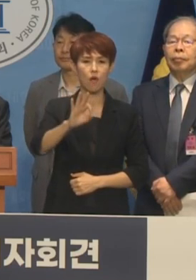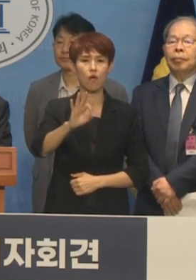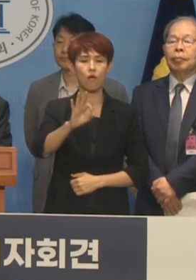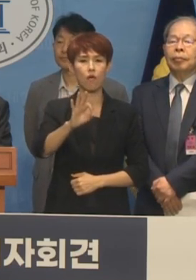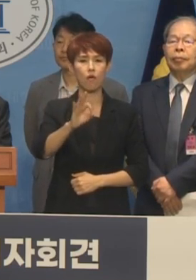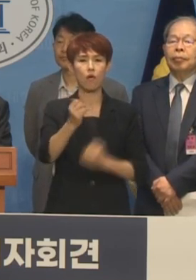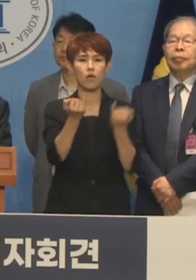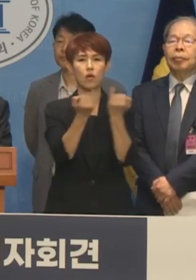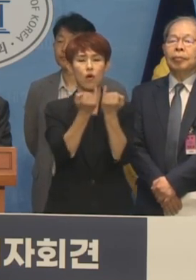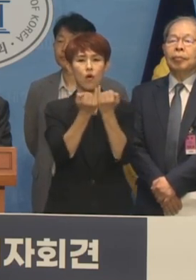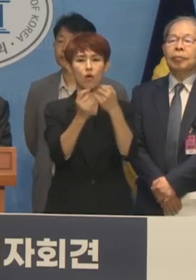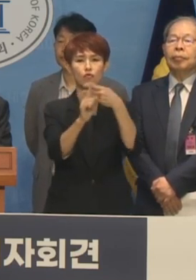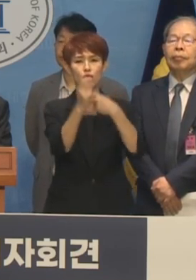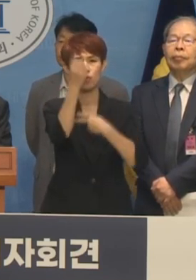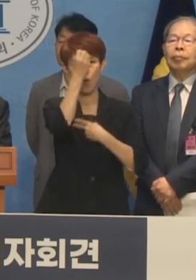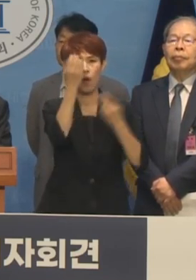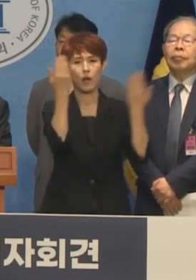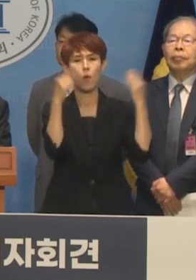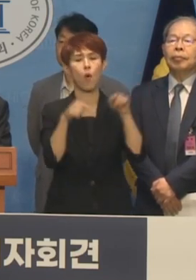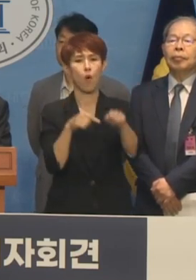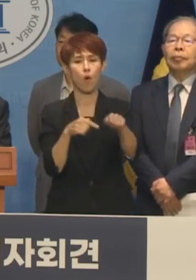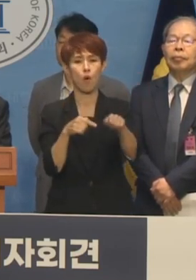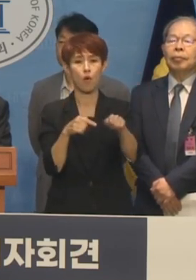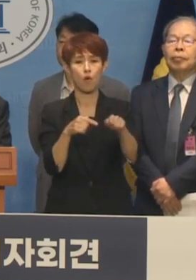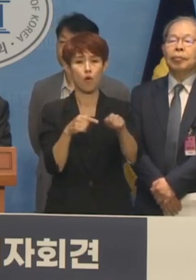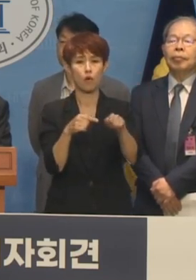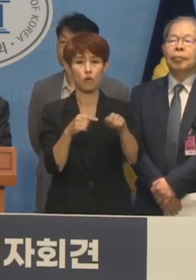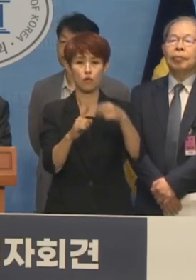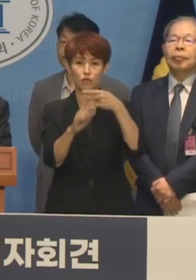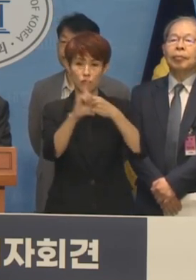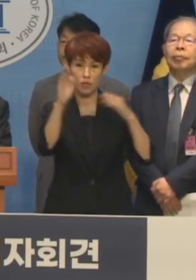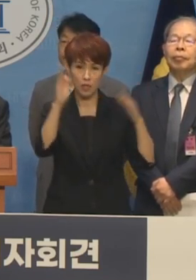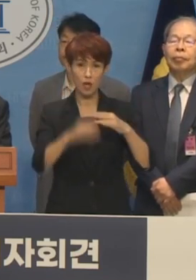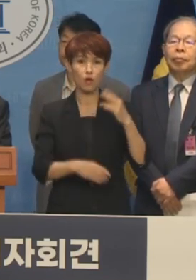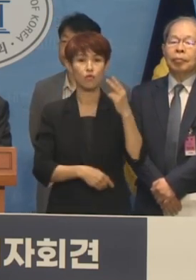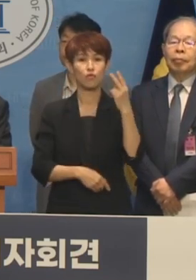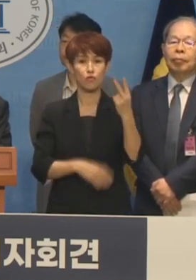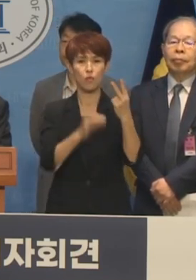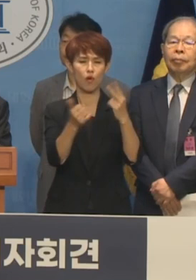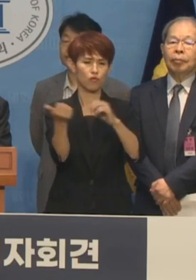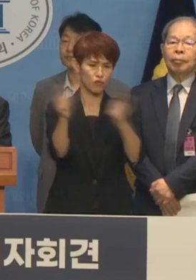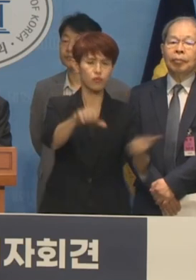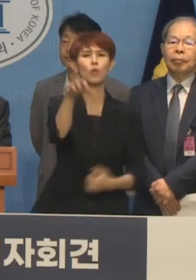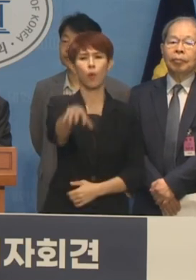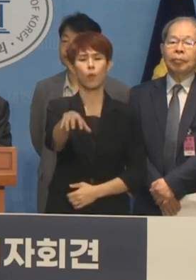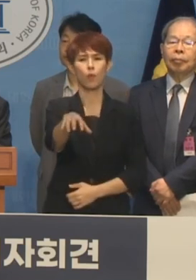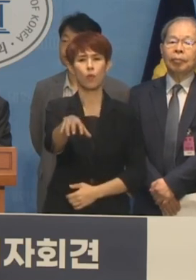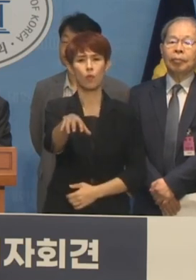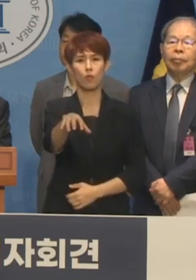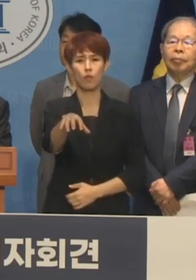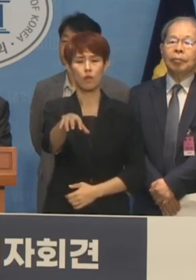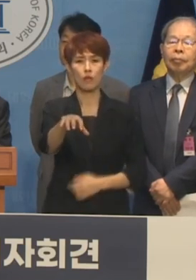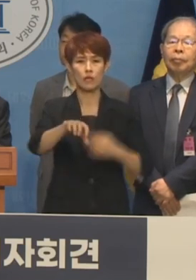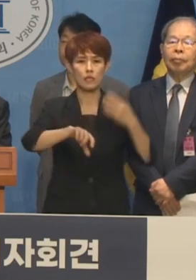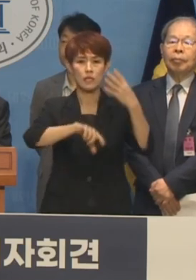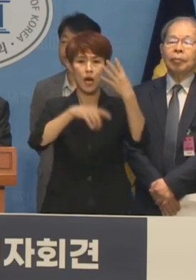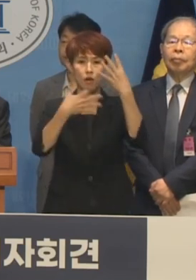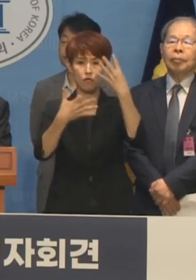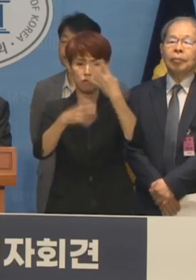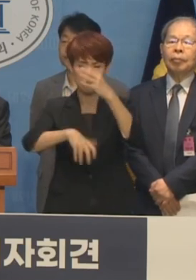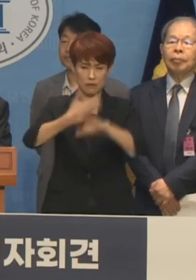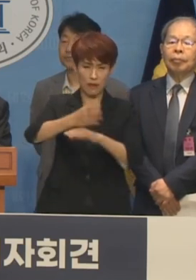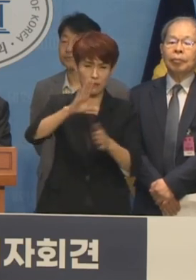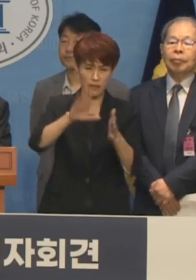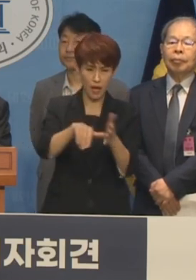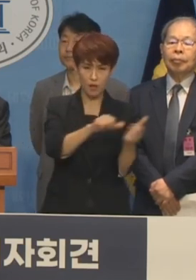덕성여중이라는 학교가 있습니다. 그 덕성여중생 2명이 또 희생당한 곳입니다. 4월 혁명에서